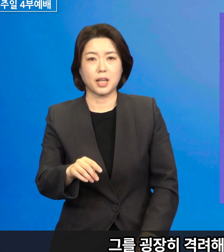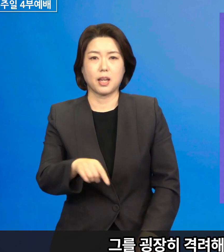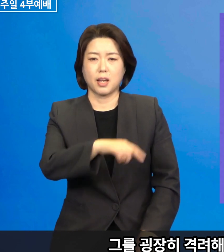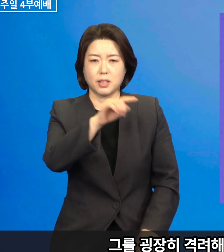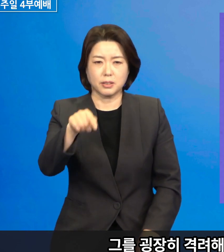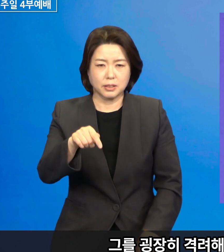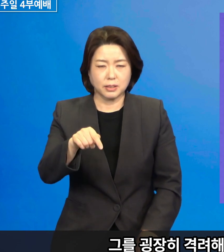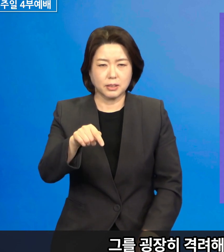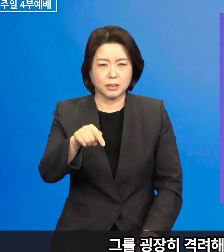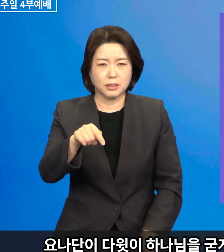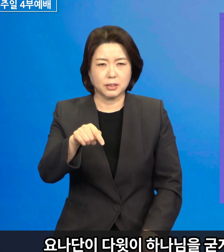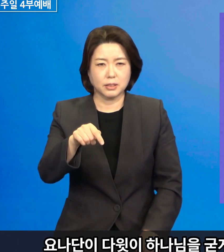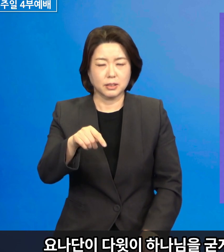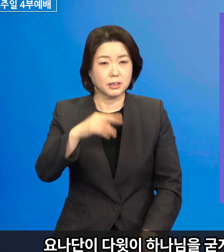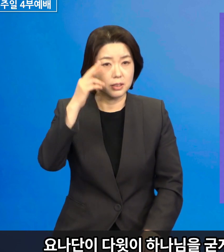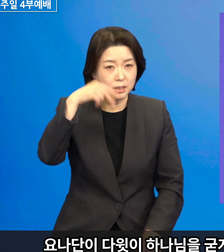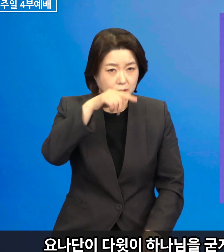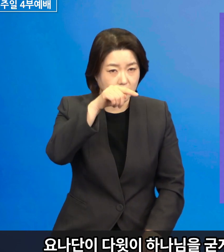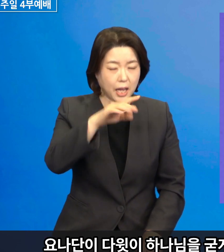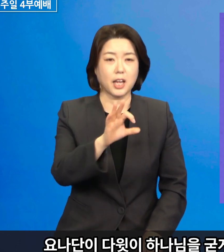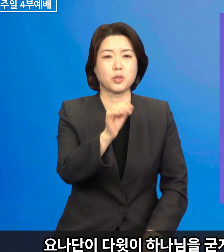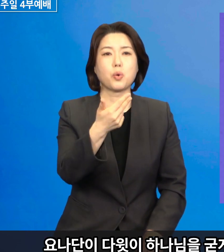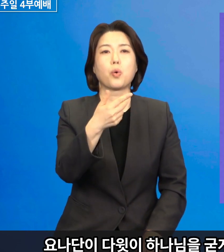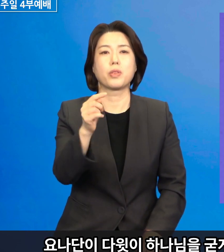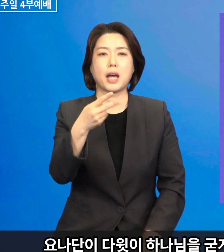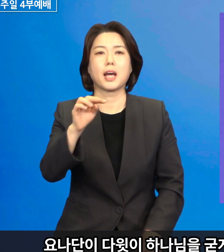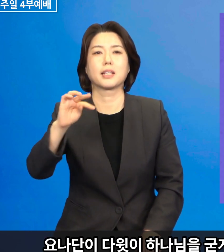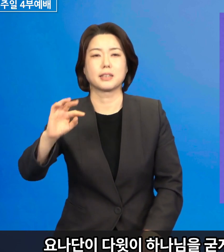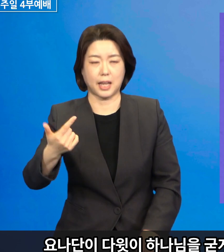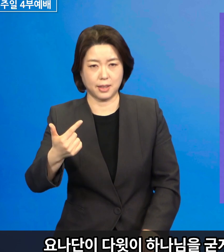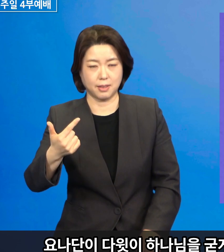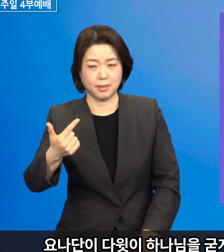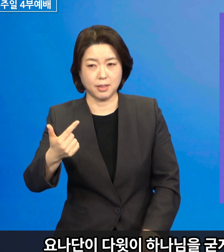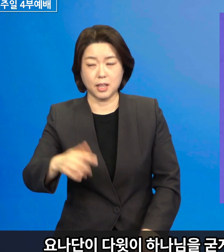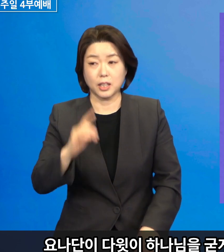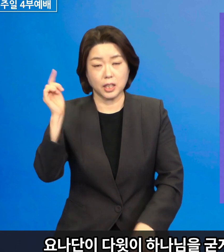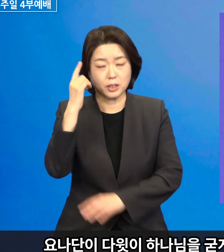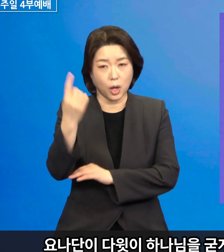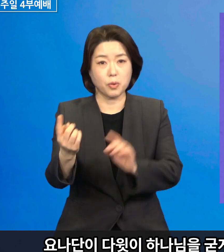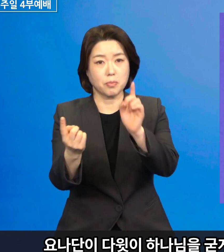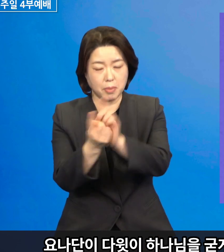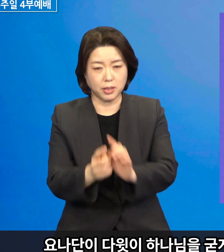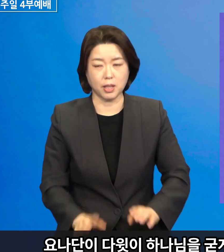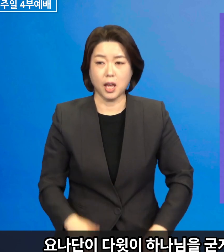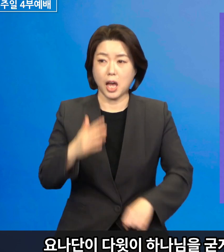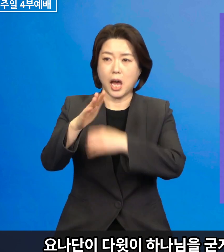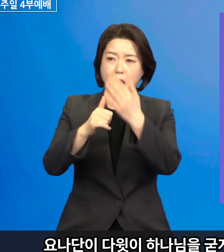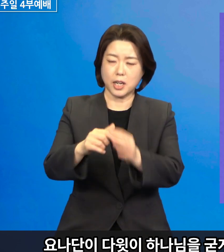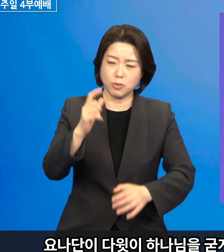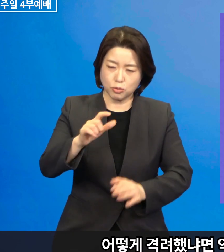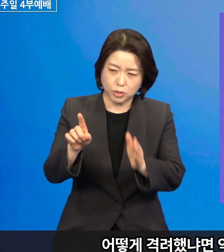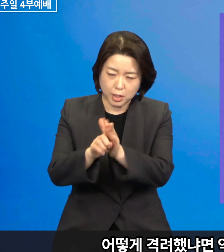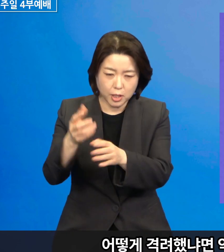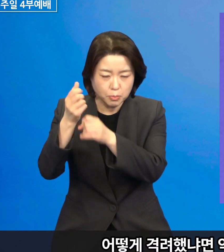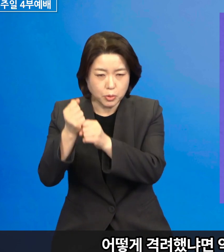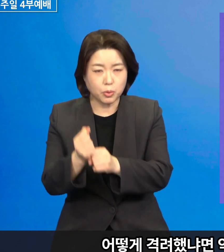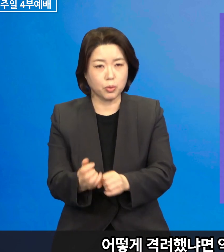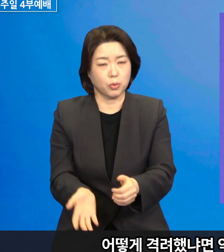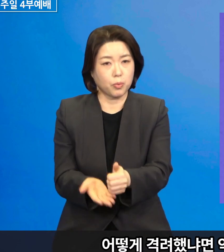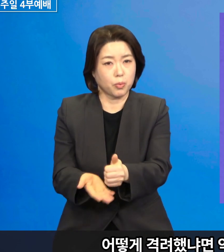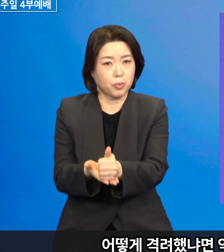격려해 줍니다. 뭐라고 하냐면 요나단이 다윗이 하나님을 굳게 의지하도록 격려했다는 거예요.